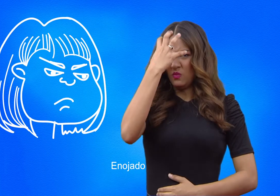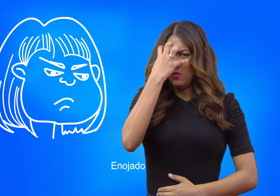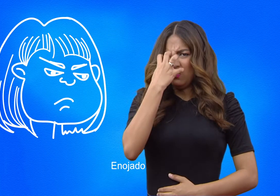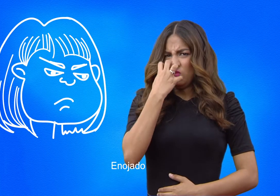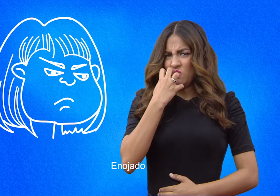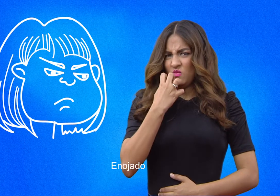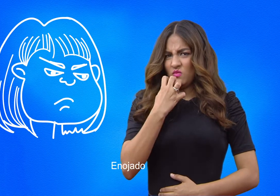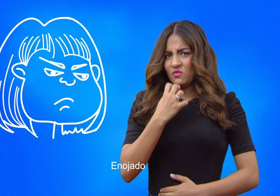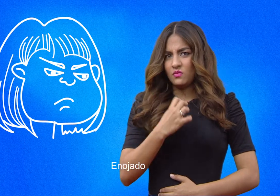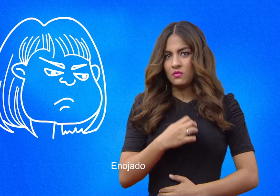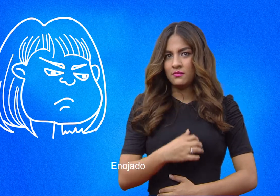Enojado.